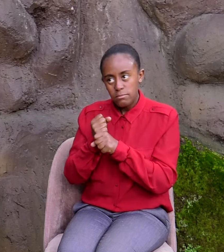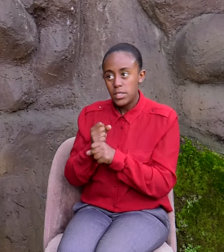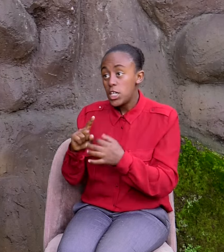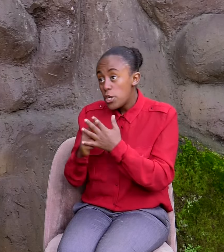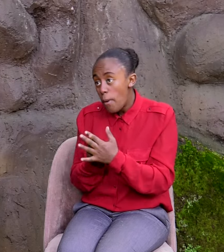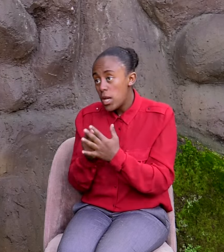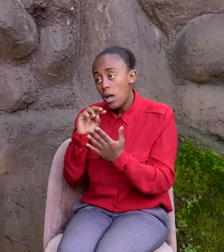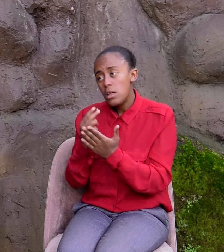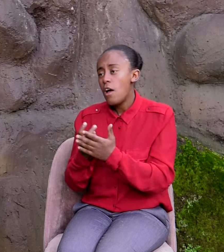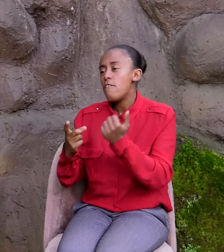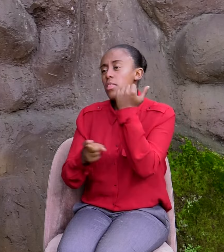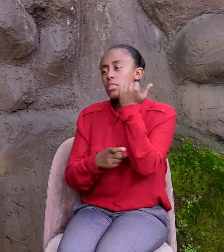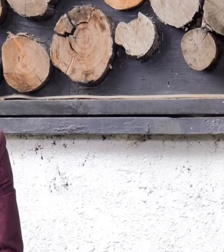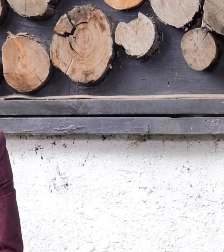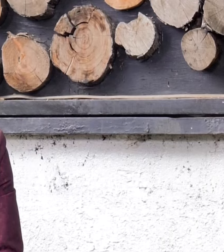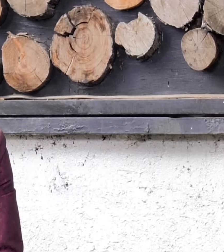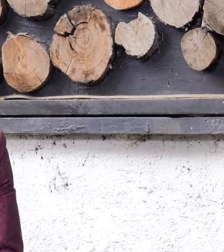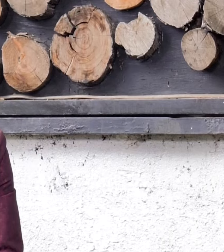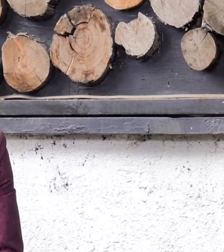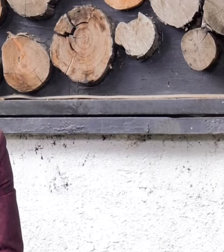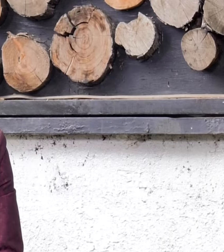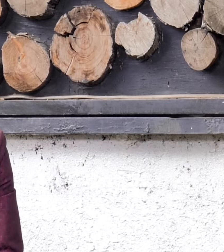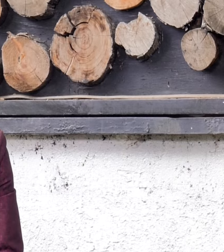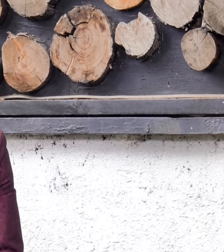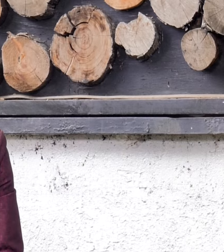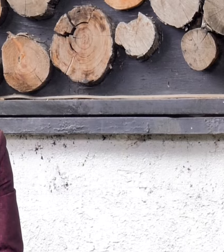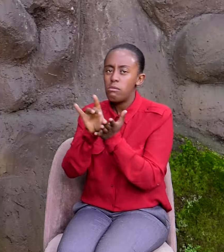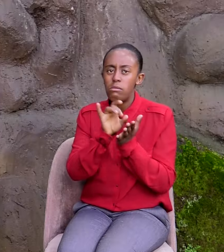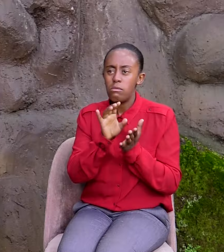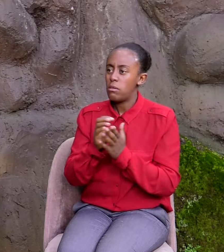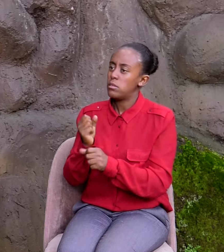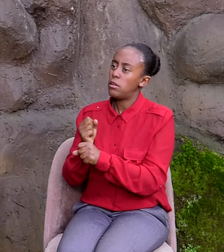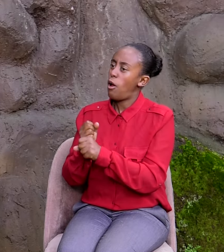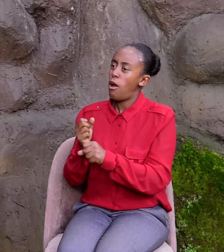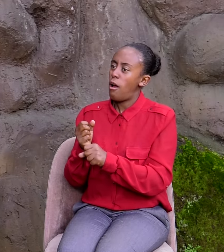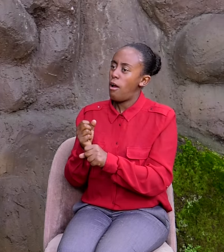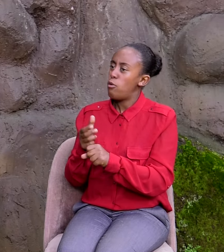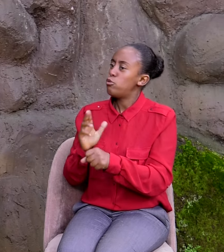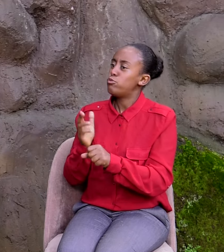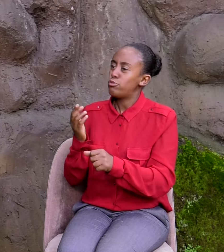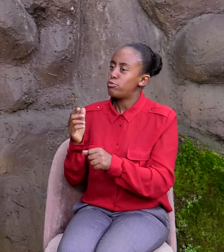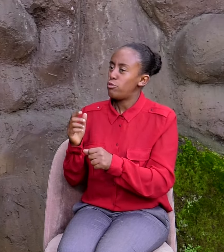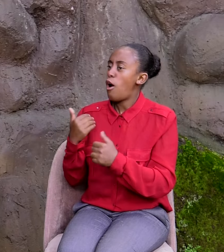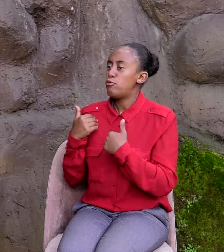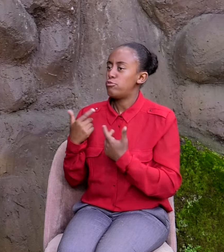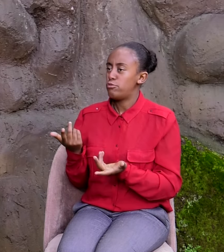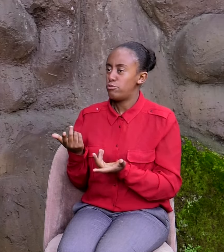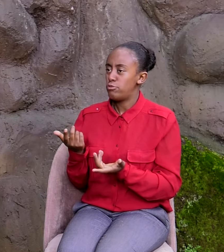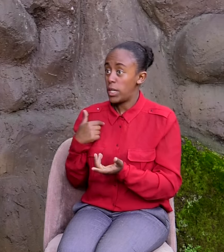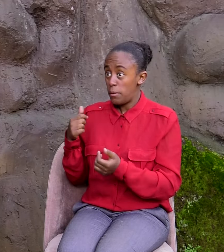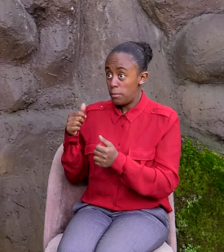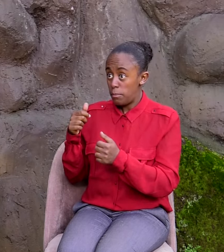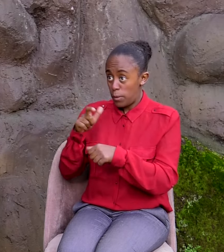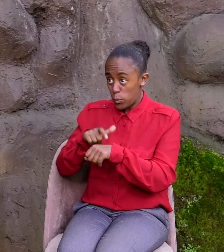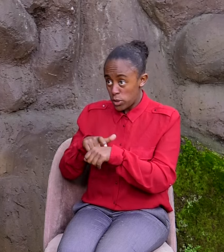ጋዜጠኛ ፈታኝ ነው። ብዙ ተማረው ከስራው የወጡ ልጆችም አስታውሳለሁ፣ እኔ በነበርኩበት በዚሁ